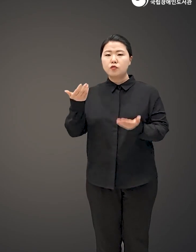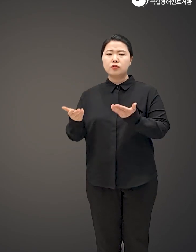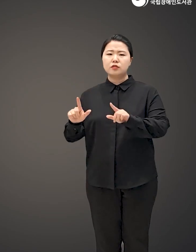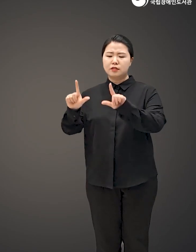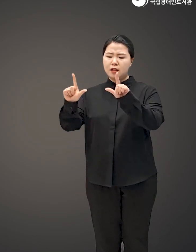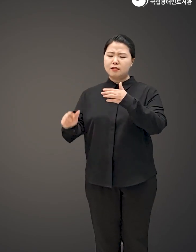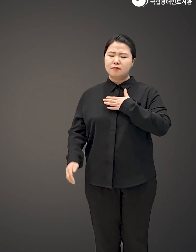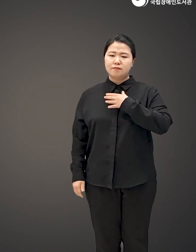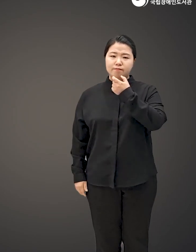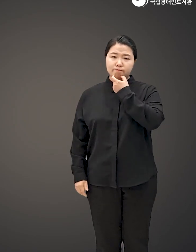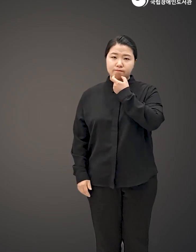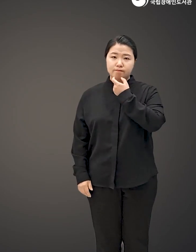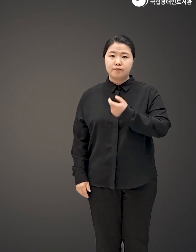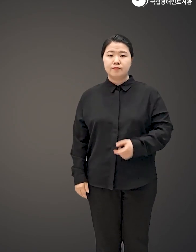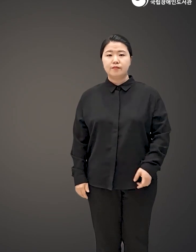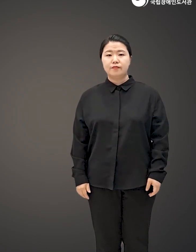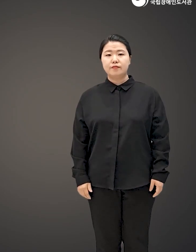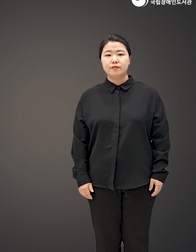아빠가 쉬는 날이 싫다.